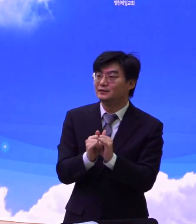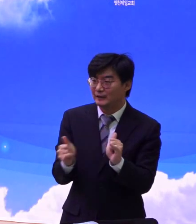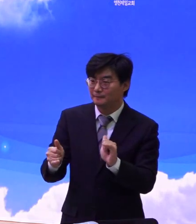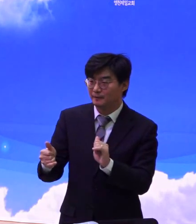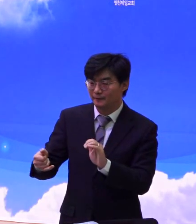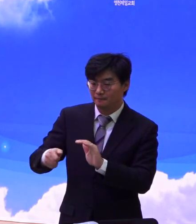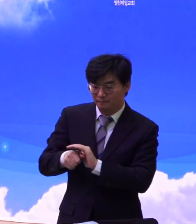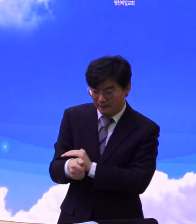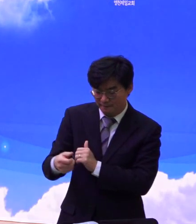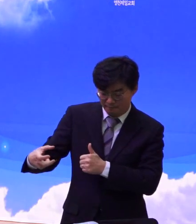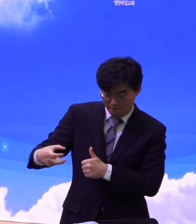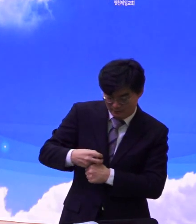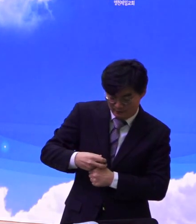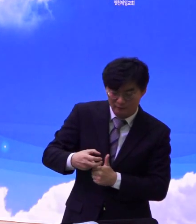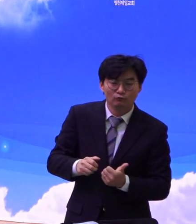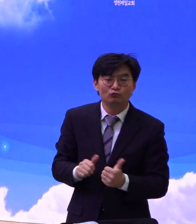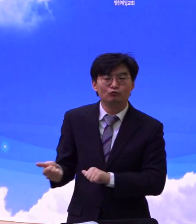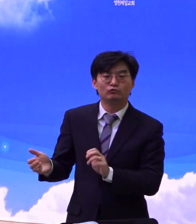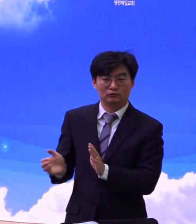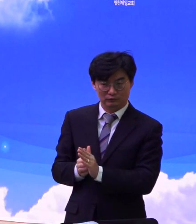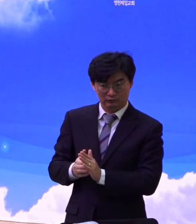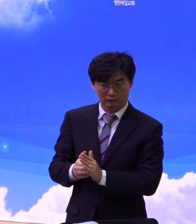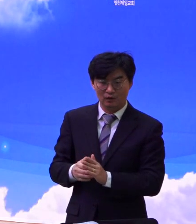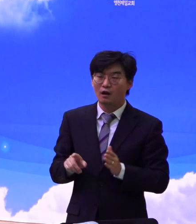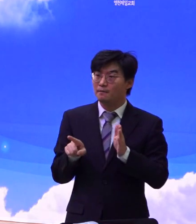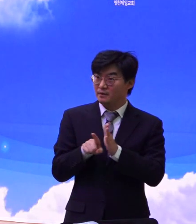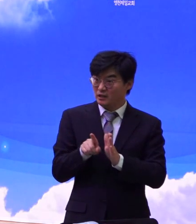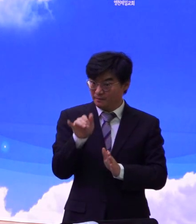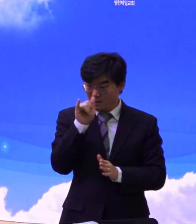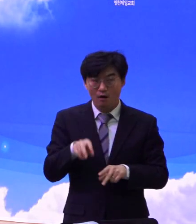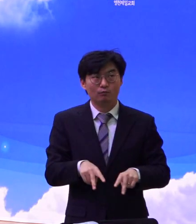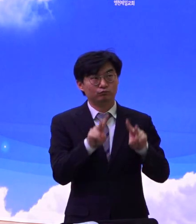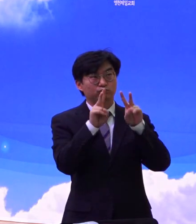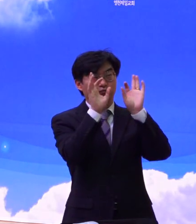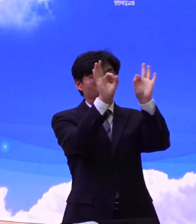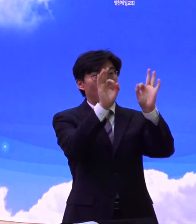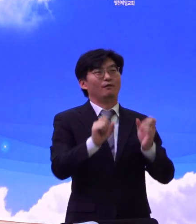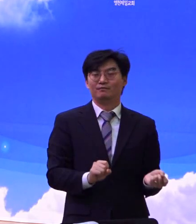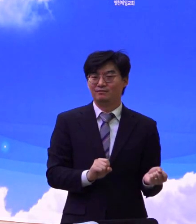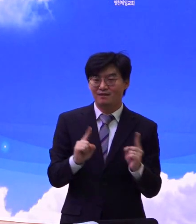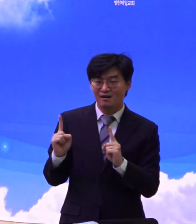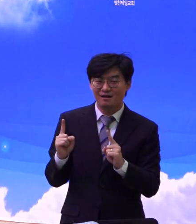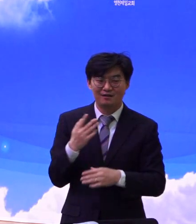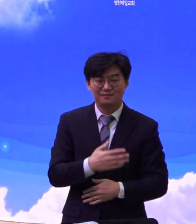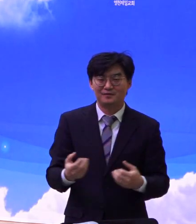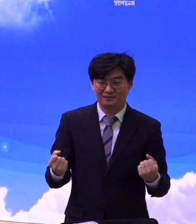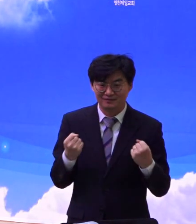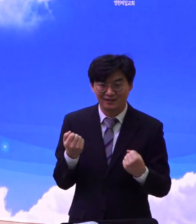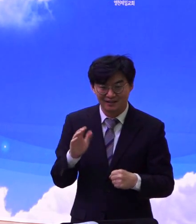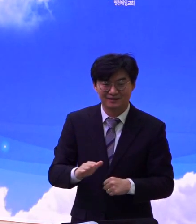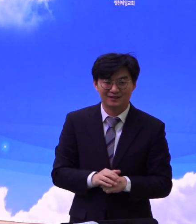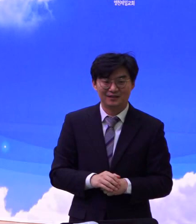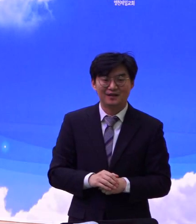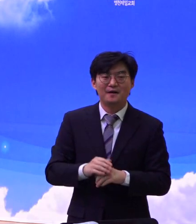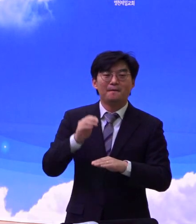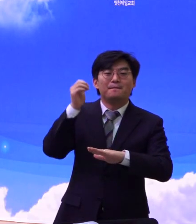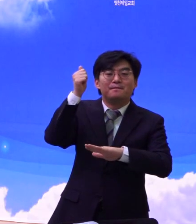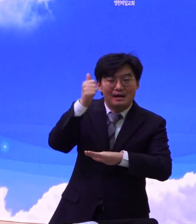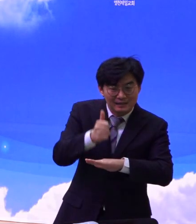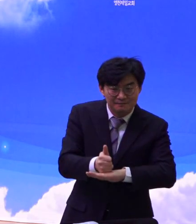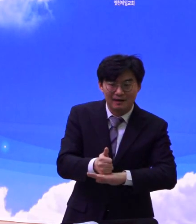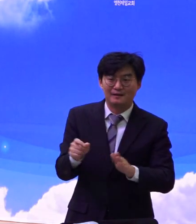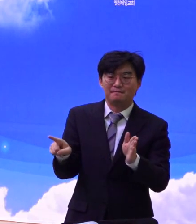매달린 놋뱀을 보면서 살아났고 그리고 그들이 이제 가나안 땅 정복하러 갔을 텐데 그들이 남아있는 것은 이